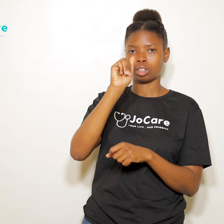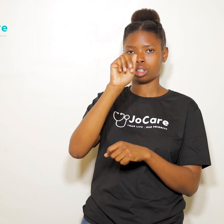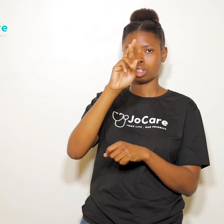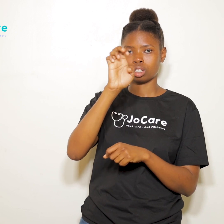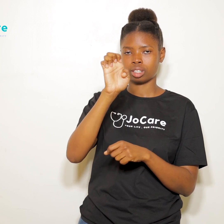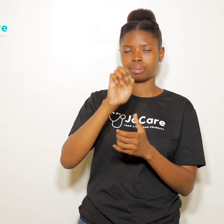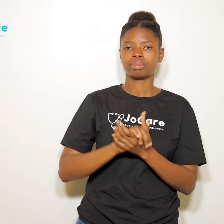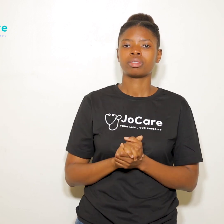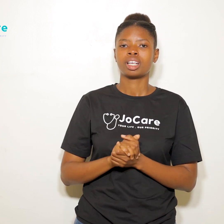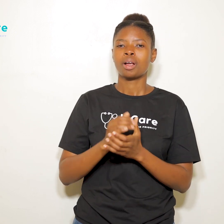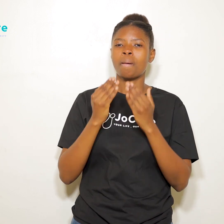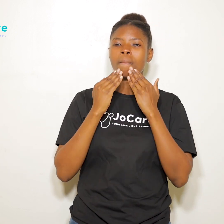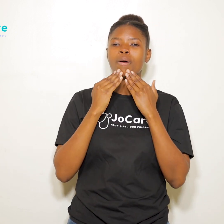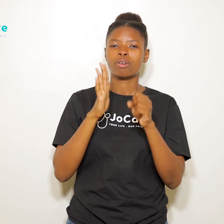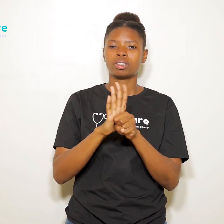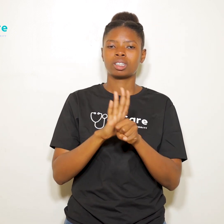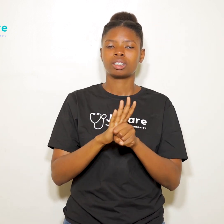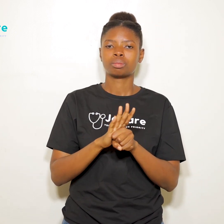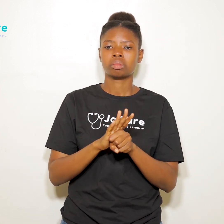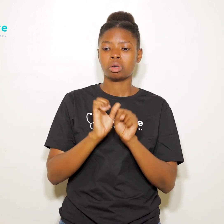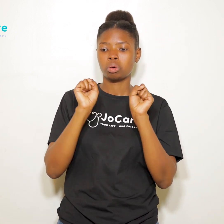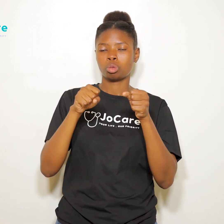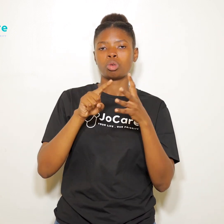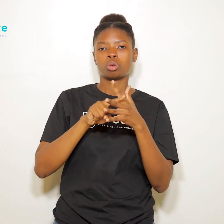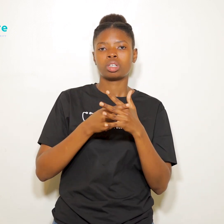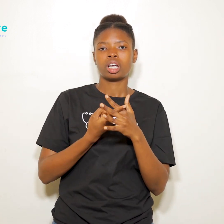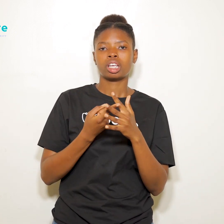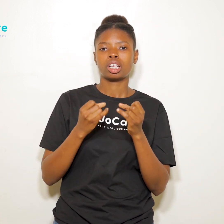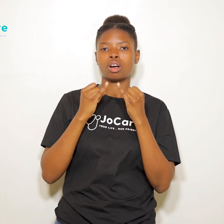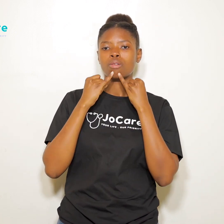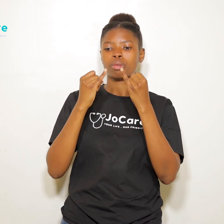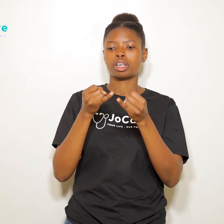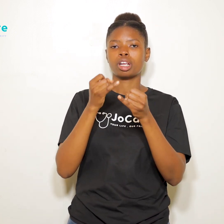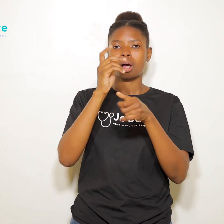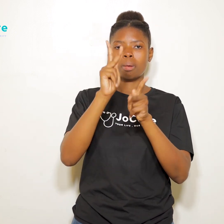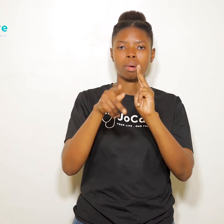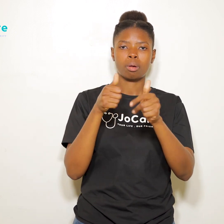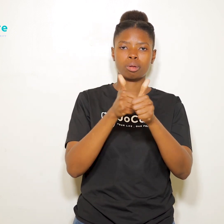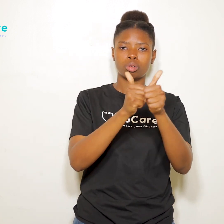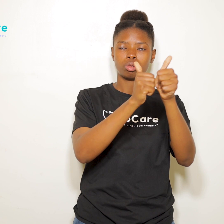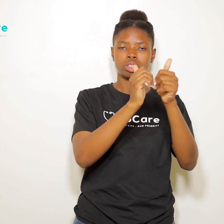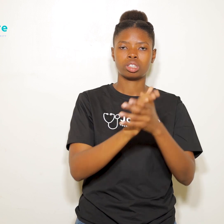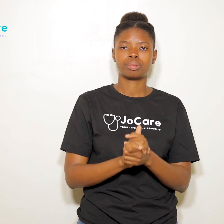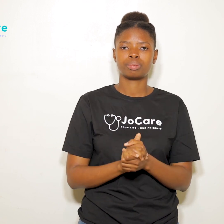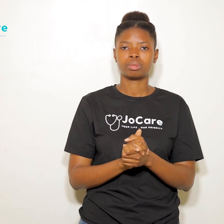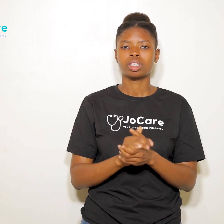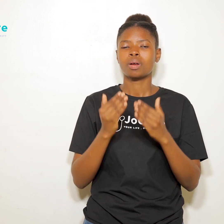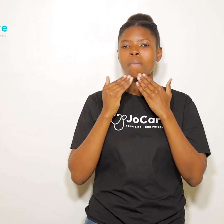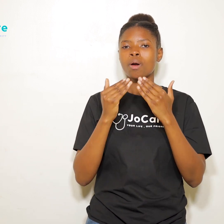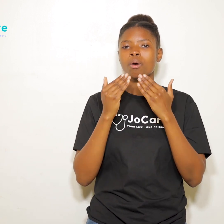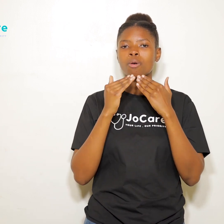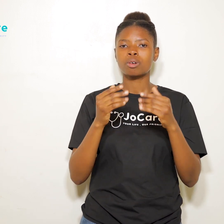Murakoze cyane. Watangira wibwira abadukurikiye. Murakoze,